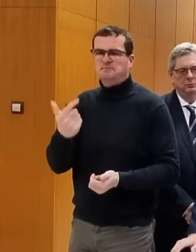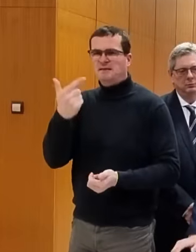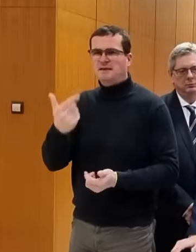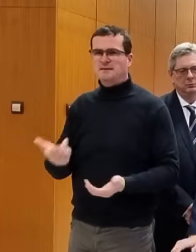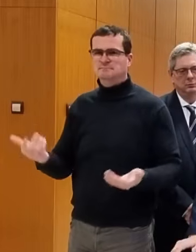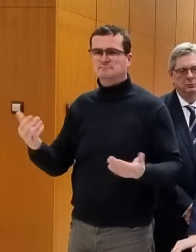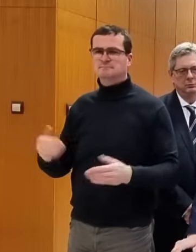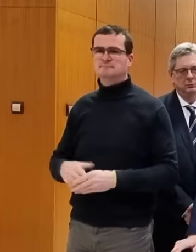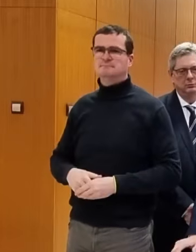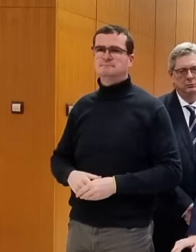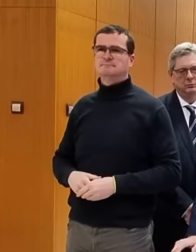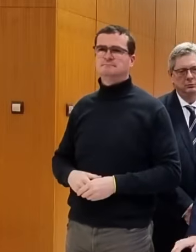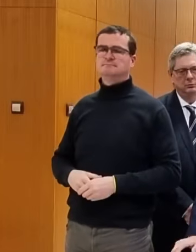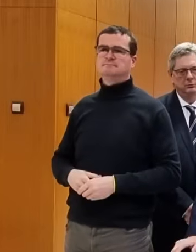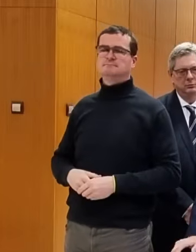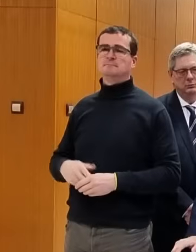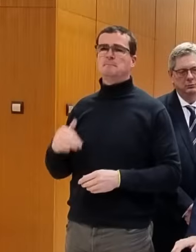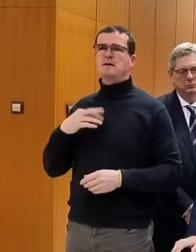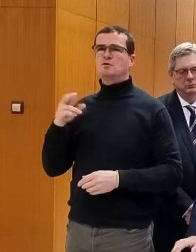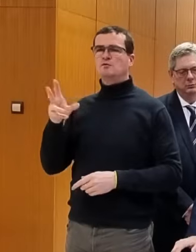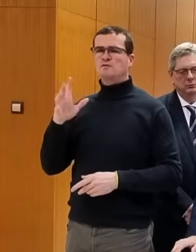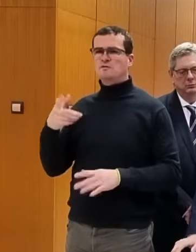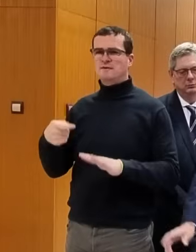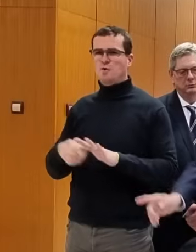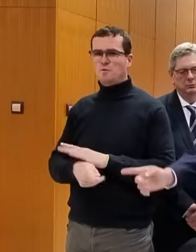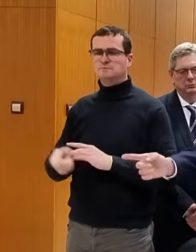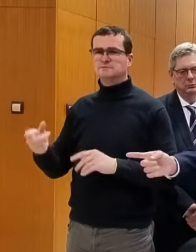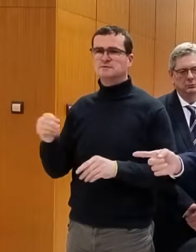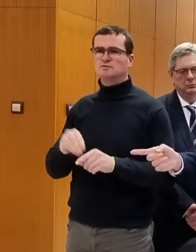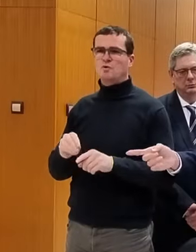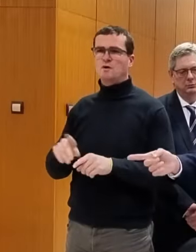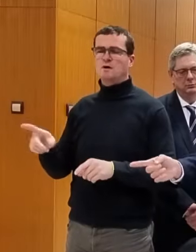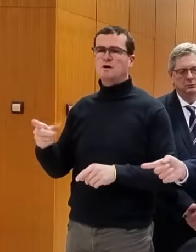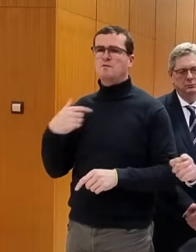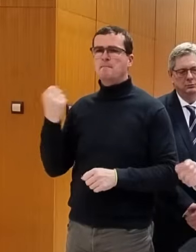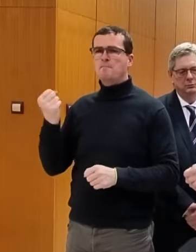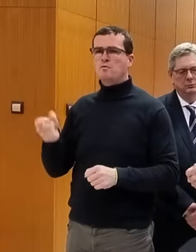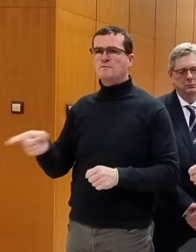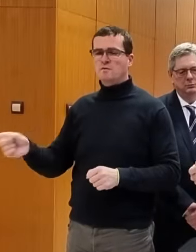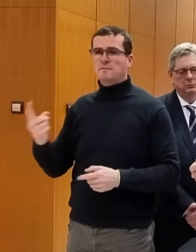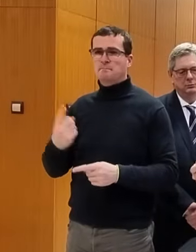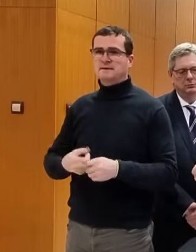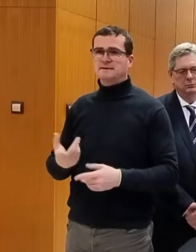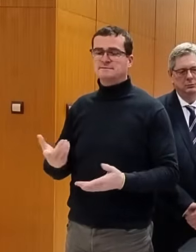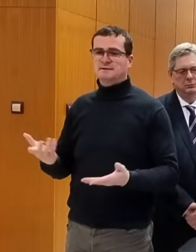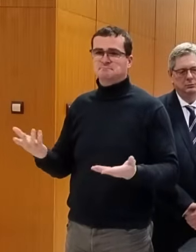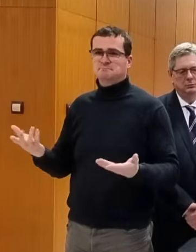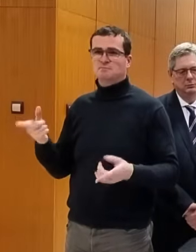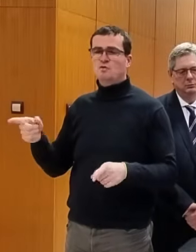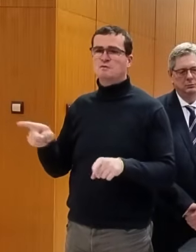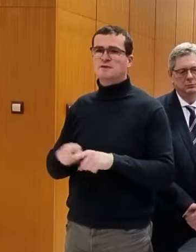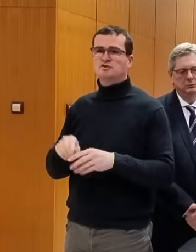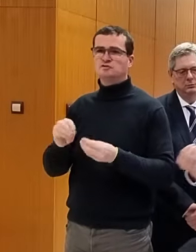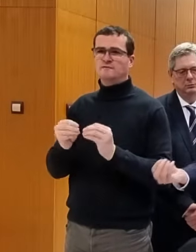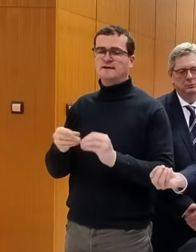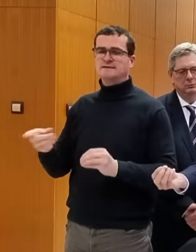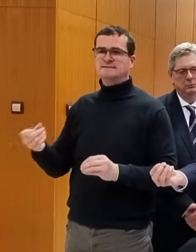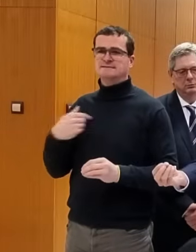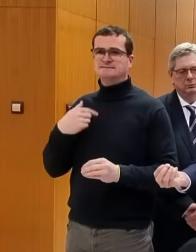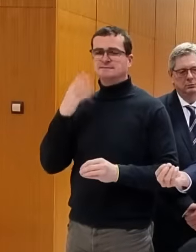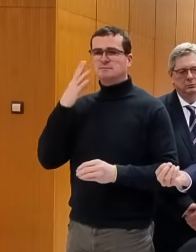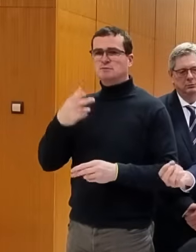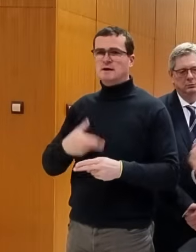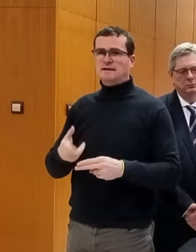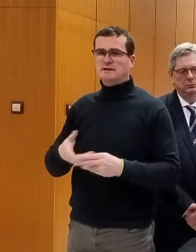dve. A to nie je korupcia, to je v podstate súvislý podvod, presne, ale to je tiež vecou, kde sa vlastne